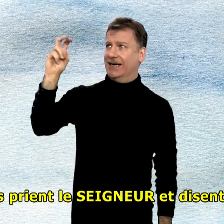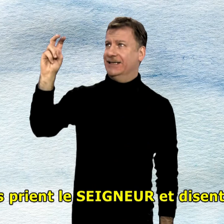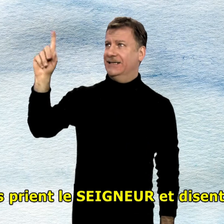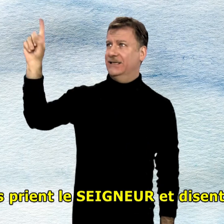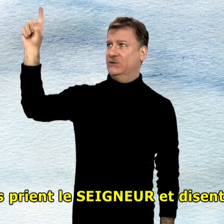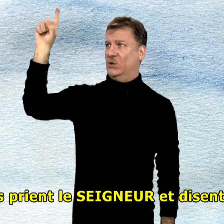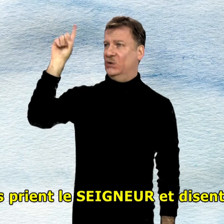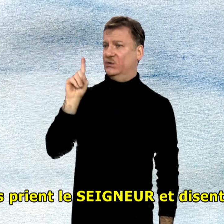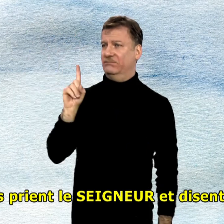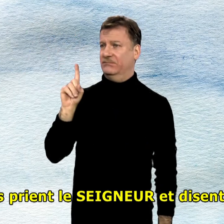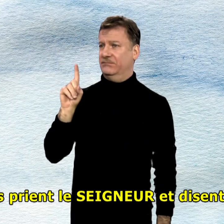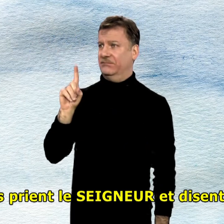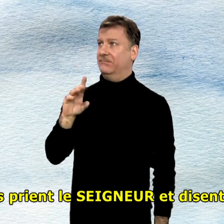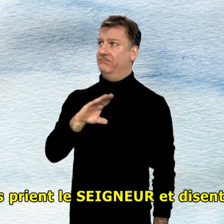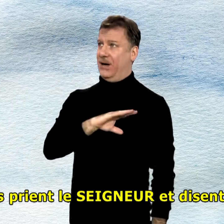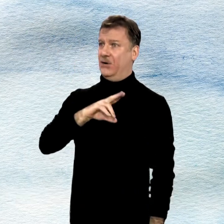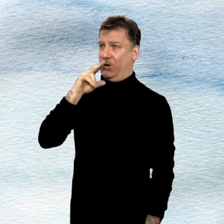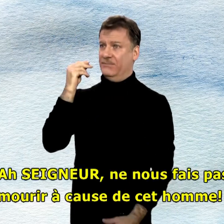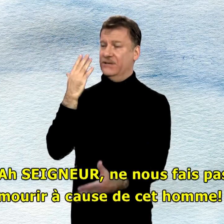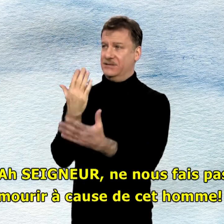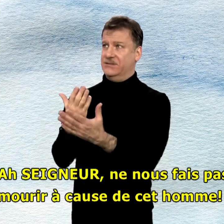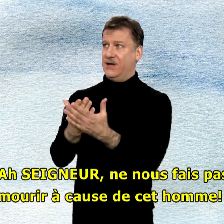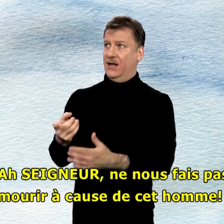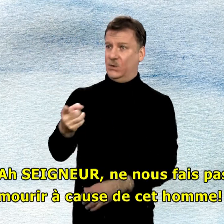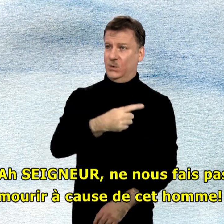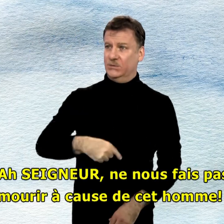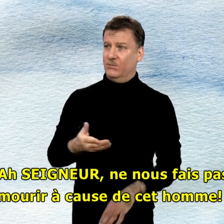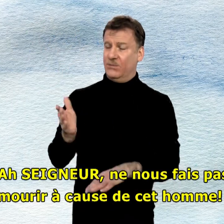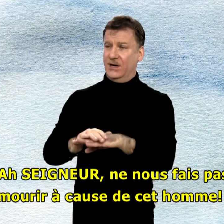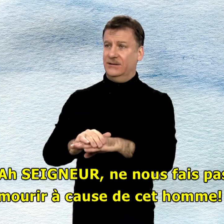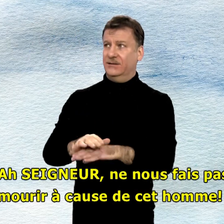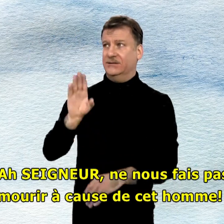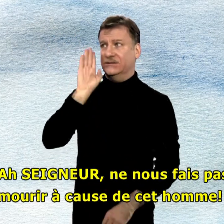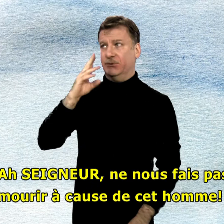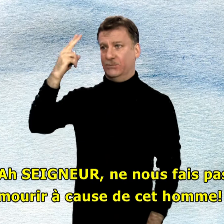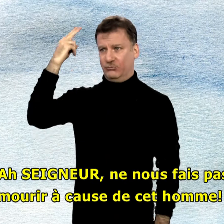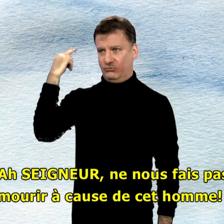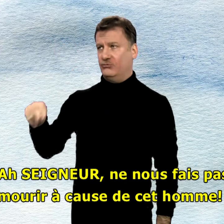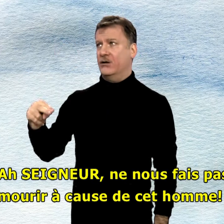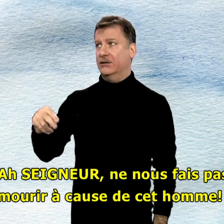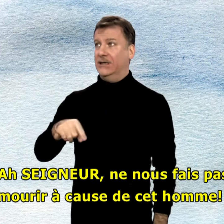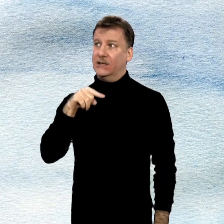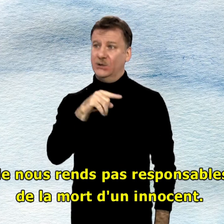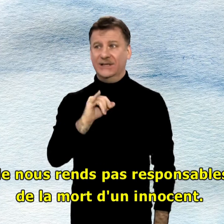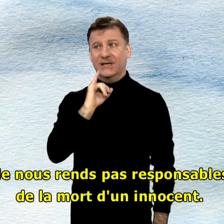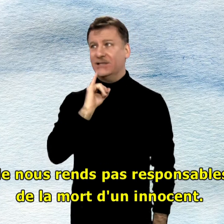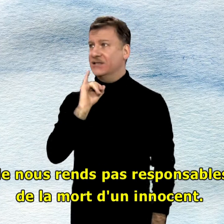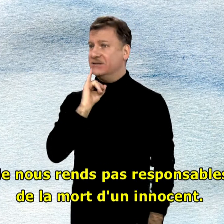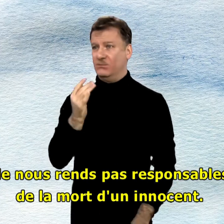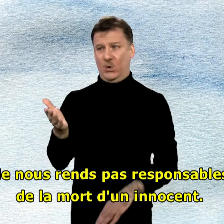Ils prient le Seigneur et disent, « Ah Seigneur, ne nous fais pas mourir à cause de cet homme. Ne nous